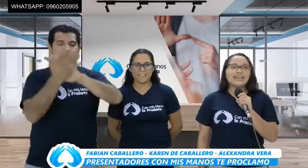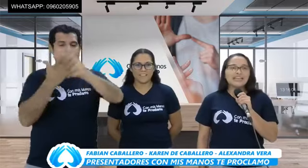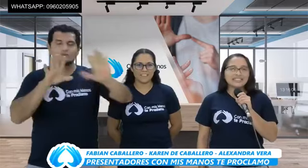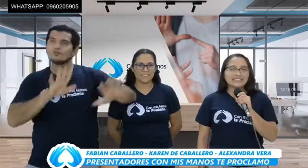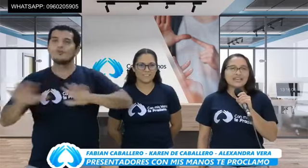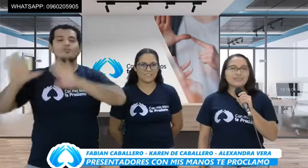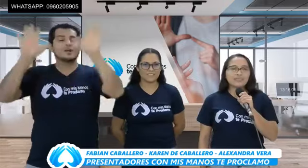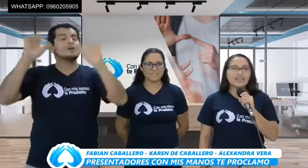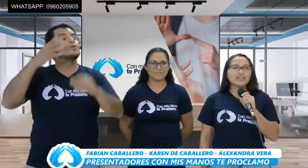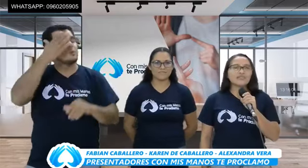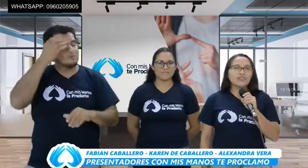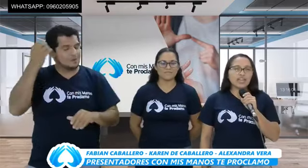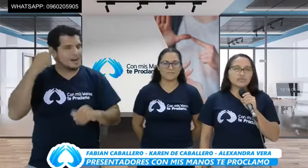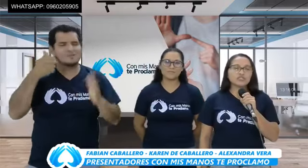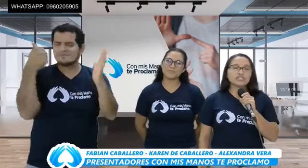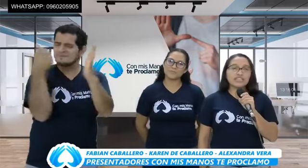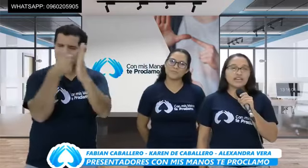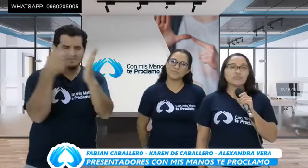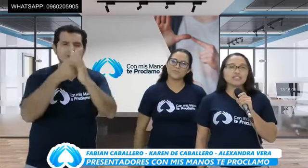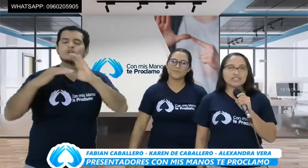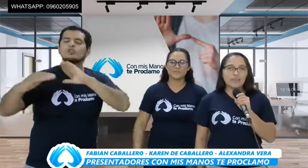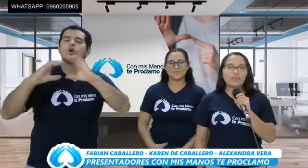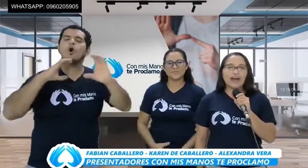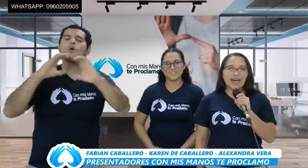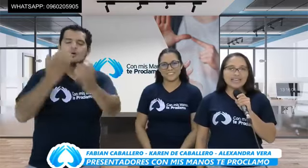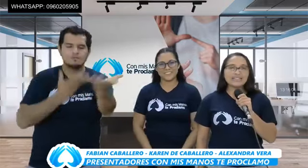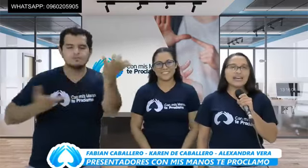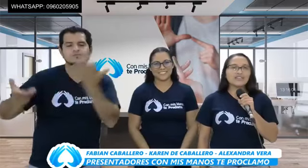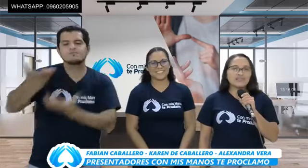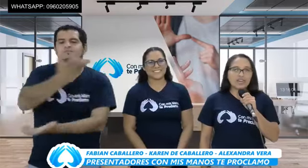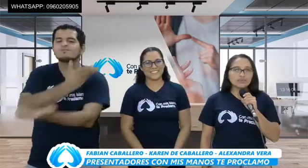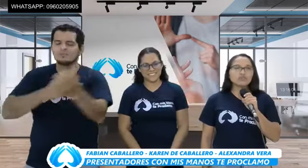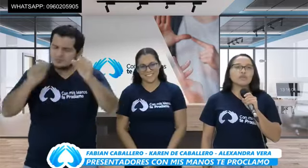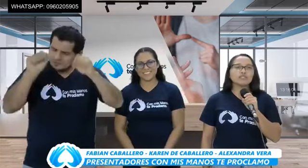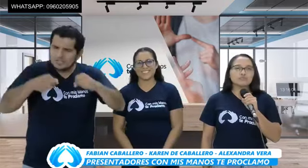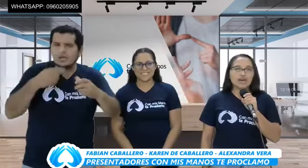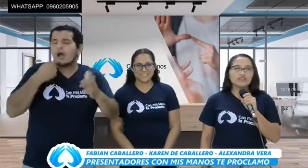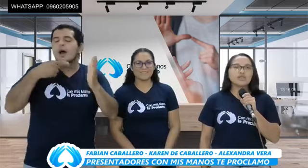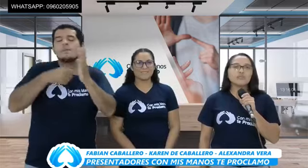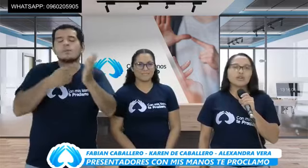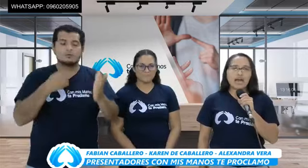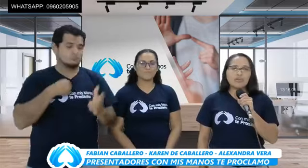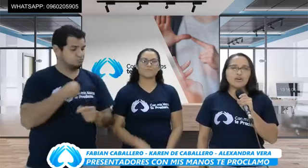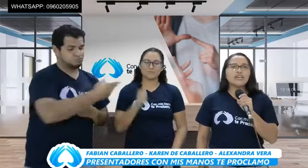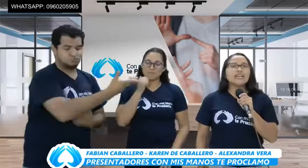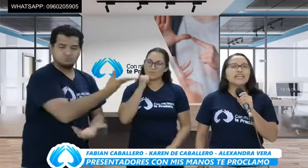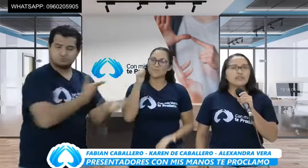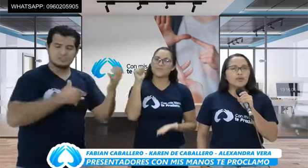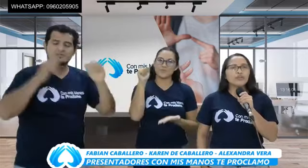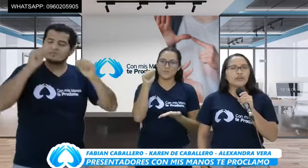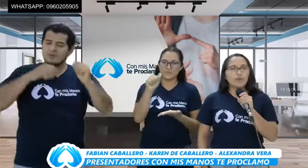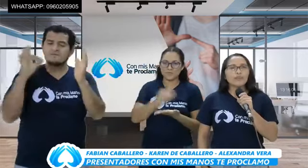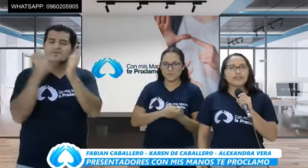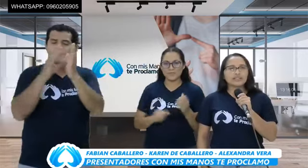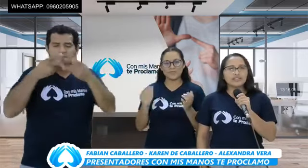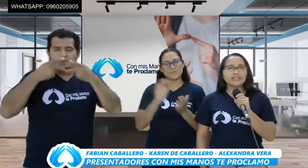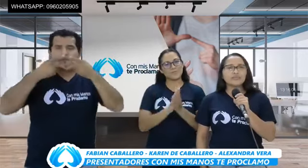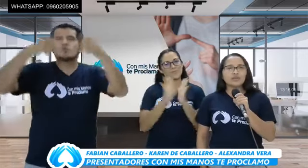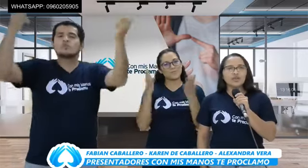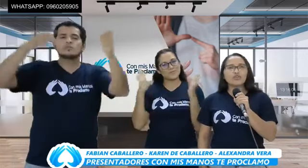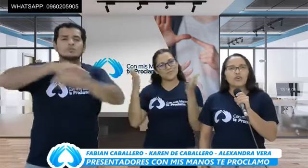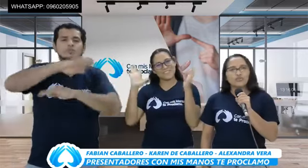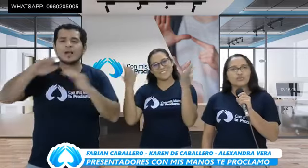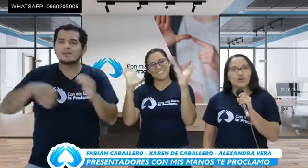me olvidaba. También en Facebook, sigan nuestra página de Facebook con mis manos, te proclamo, y poder